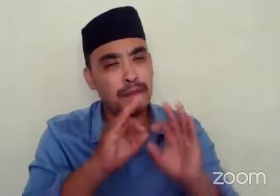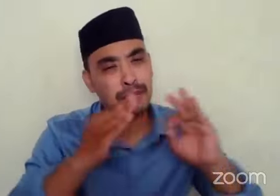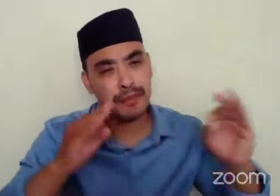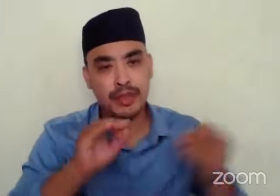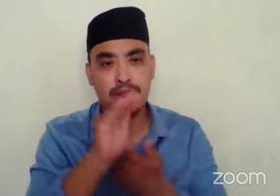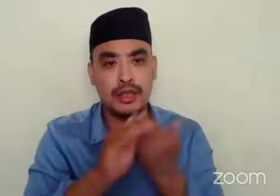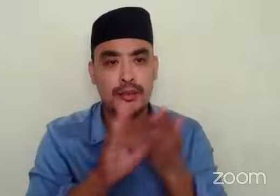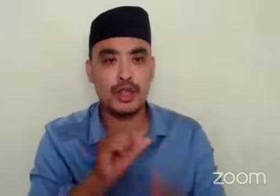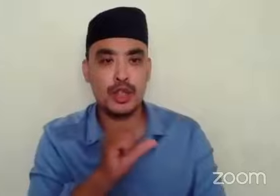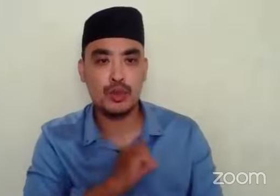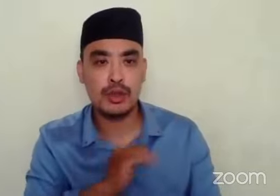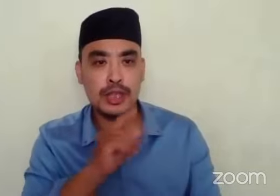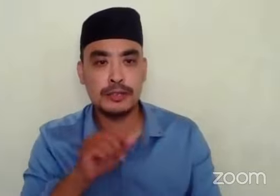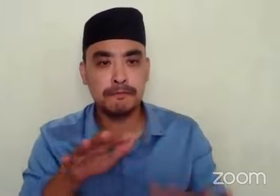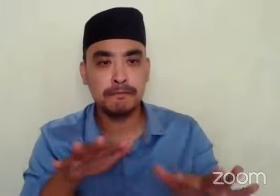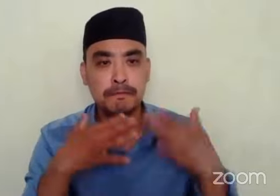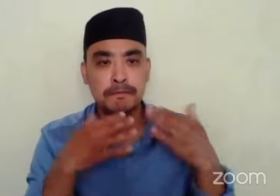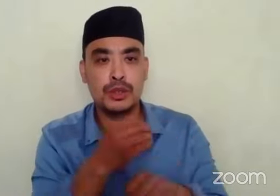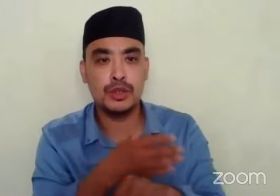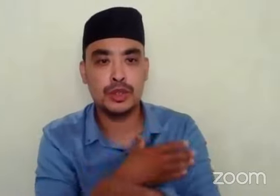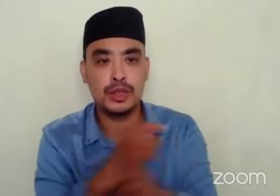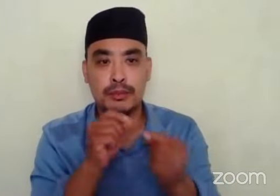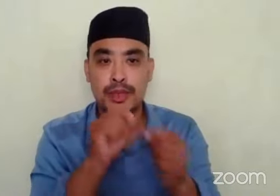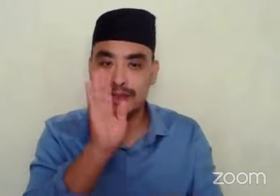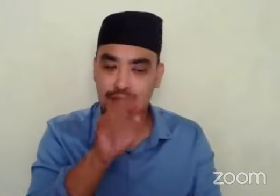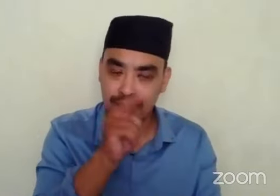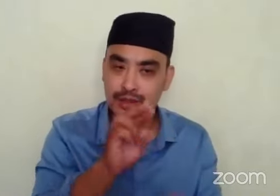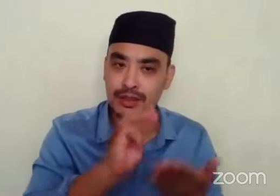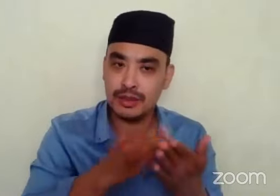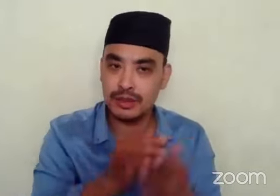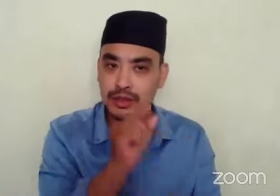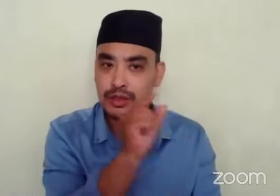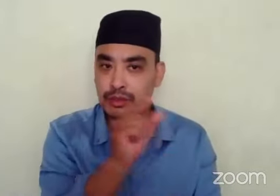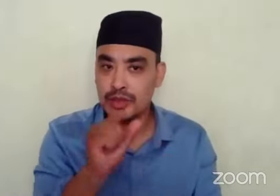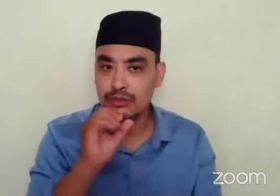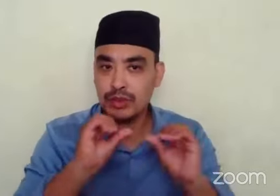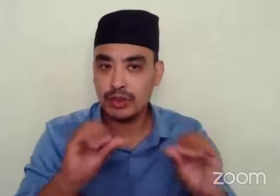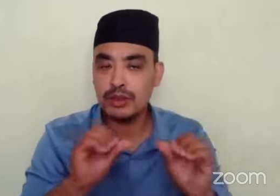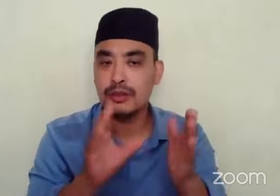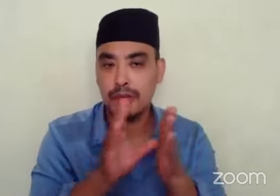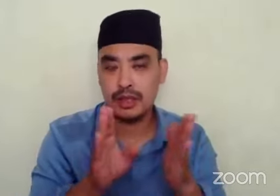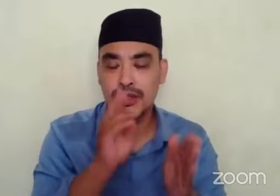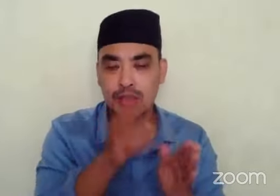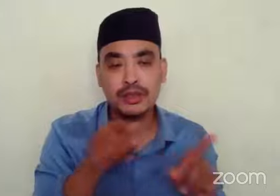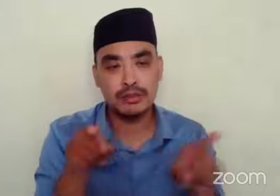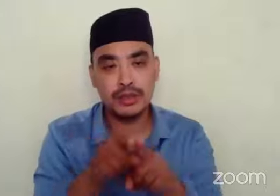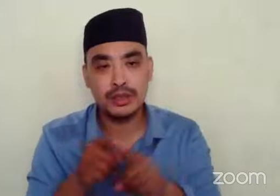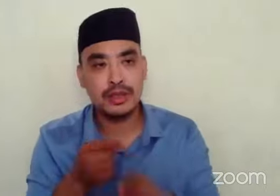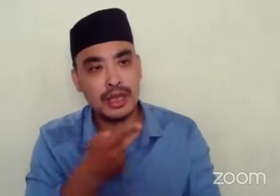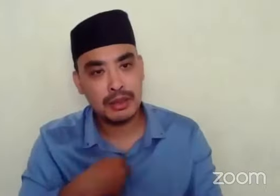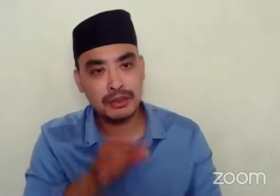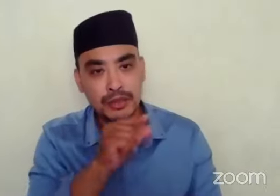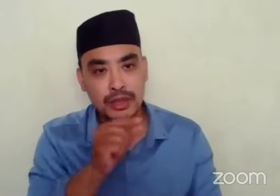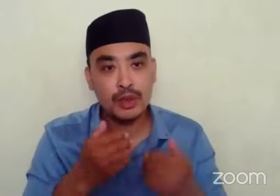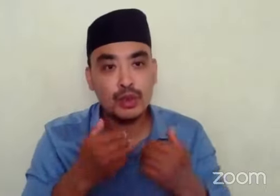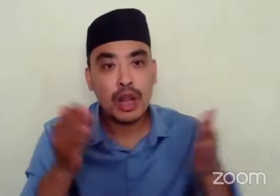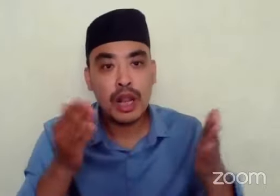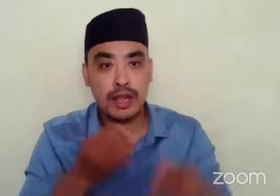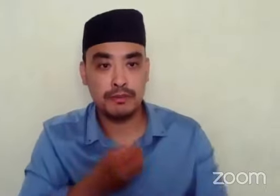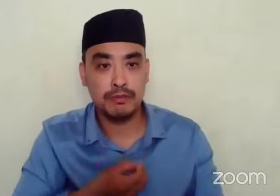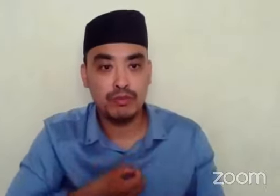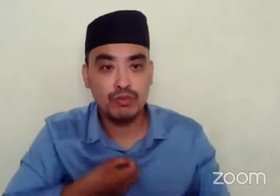चाहिँ यौनिकतामा चाहिँ प्रभाव पारिरहेका हुन्छन् क्या यस्ता तत्त्वहरूले। त्यसले गर्दा हामीले कतिपय अवस्थामा खुलेर बोल्न सक्ने